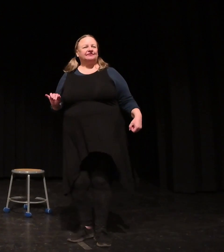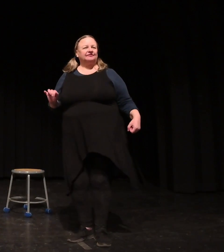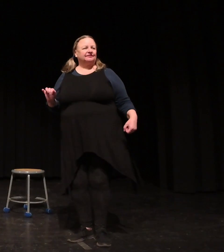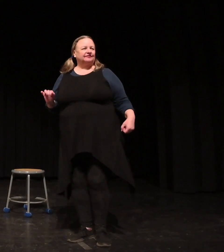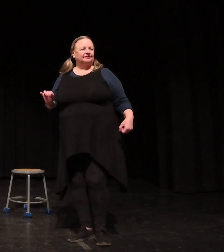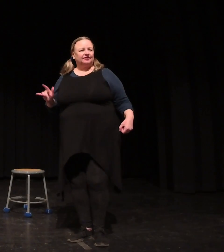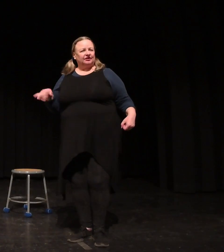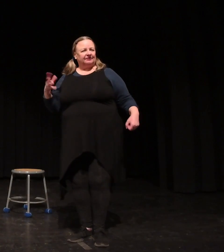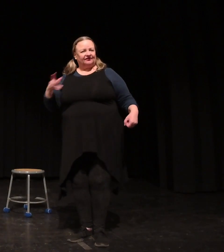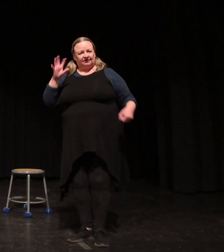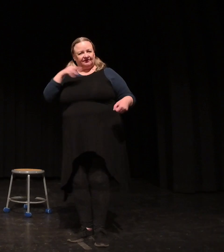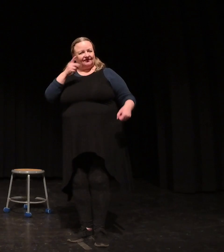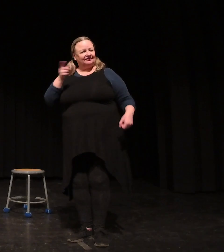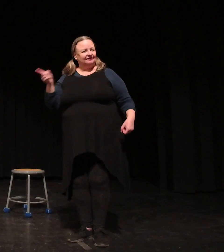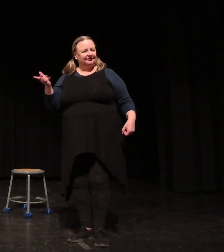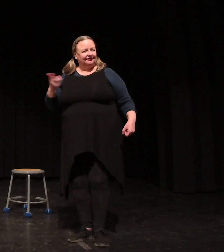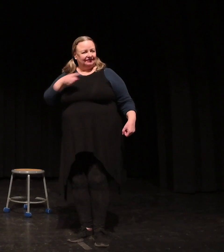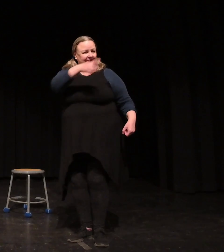OK.